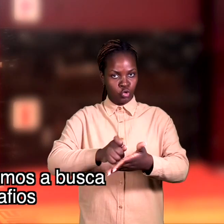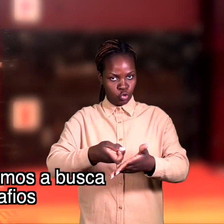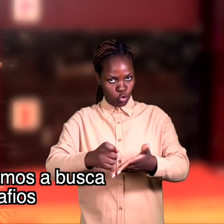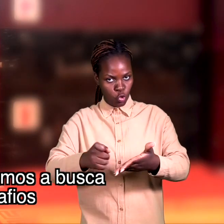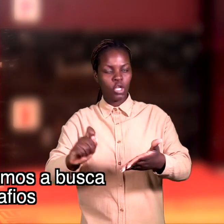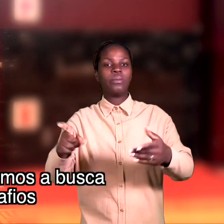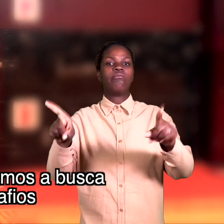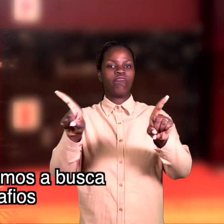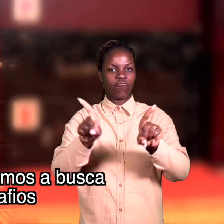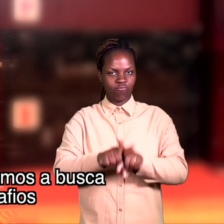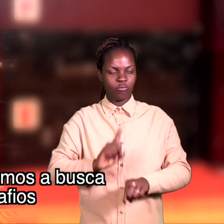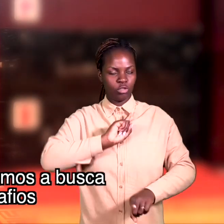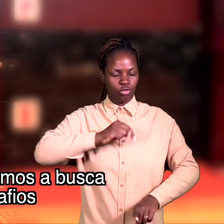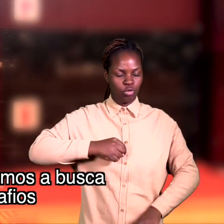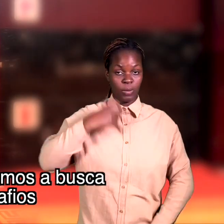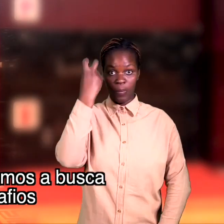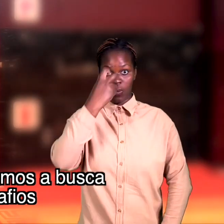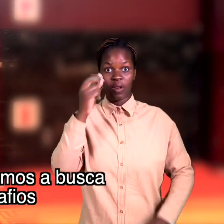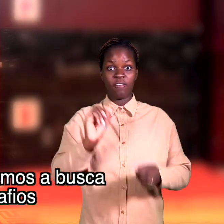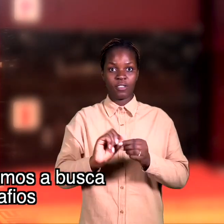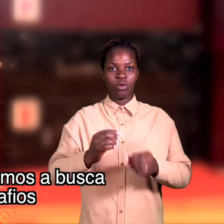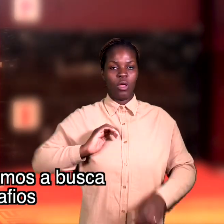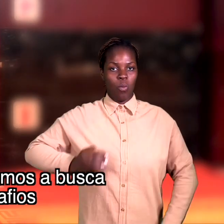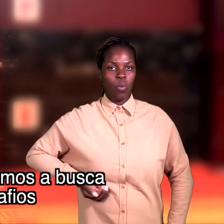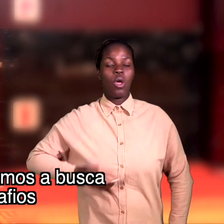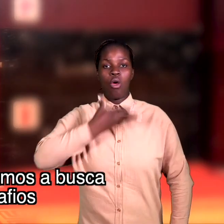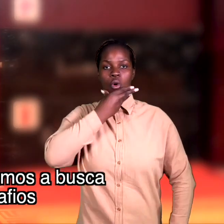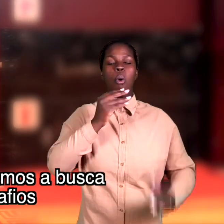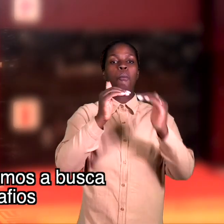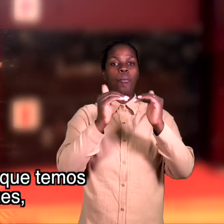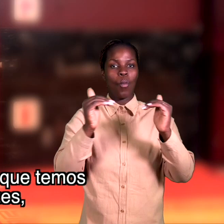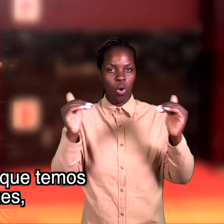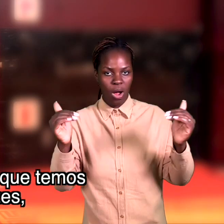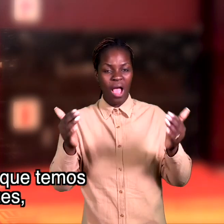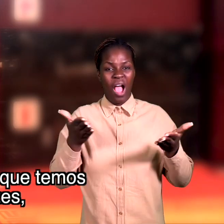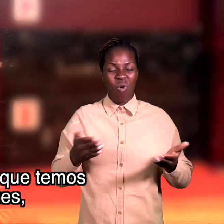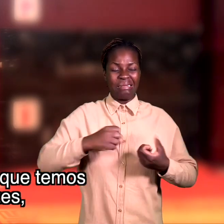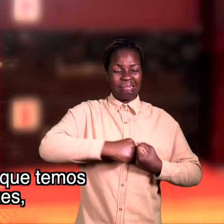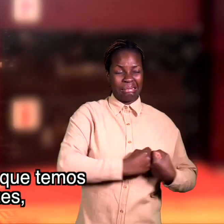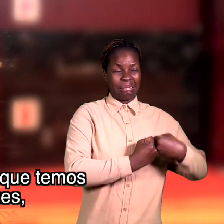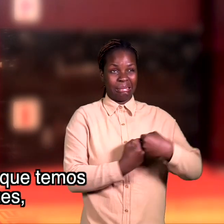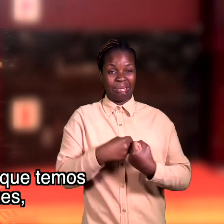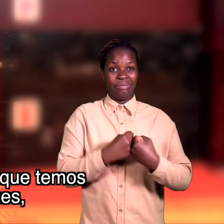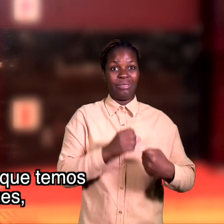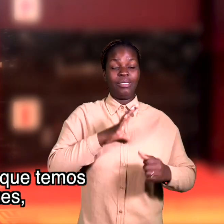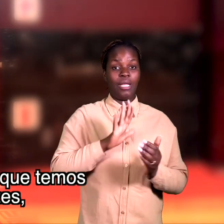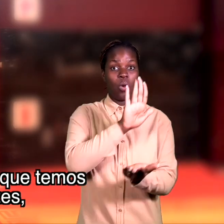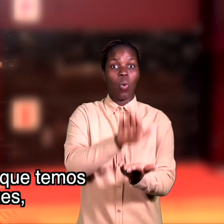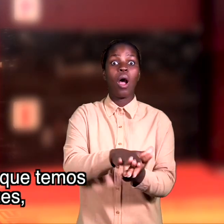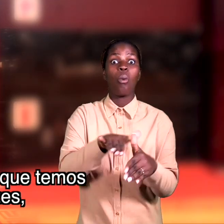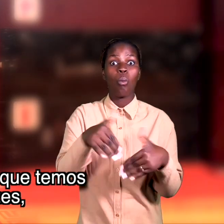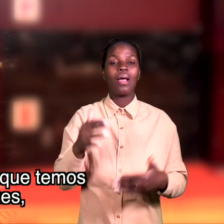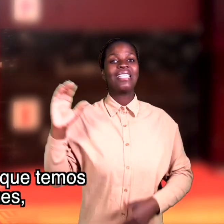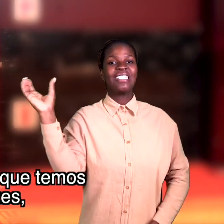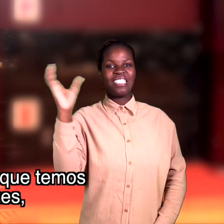ensino também estamos à busca da paridade. É verdade que há desafios para a área de ciências e tecnologia, que temos